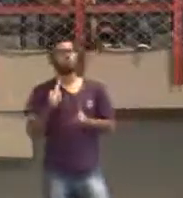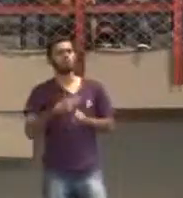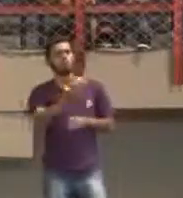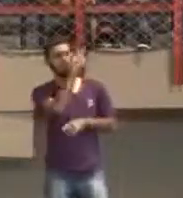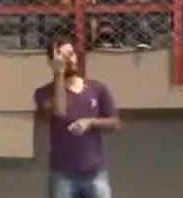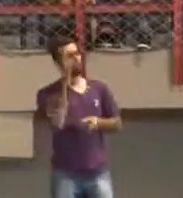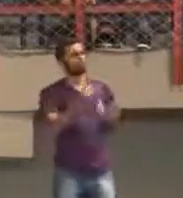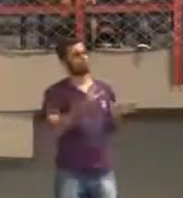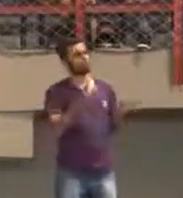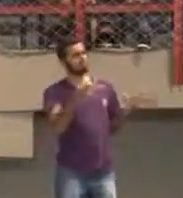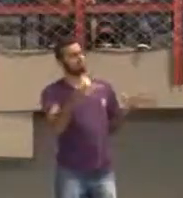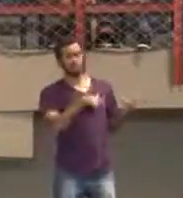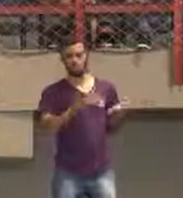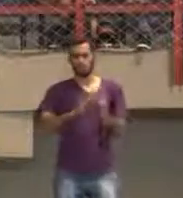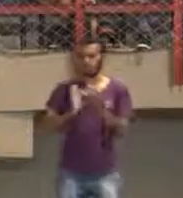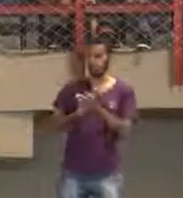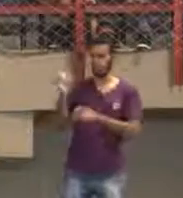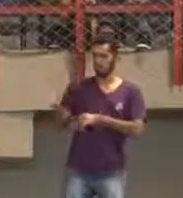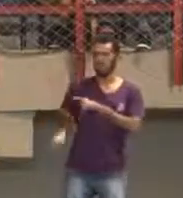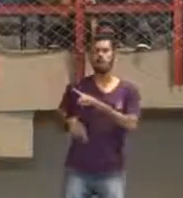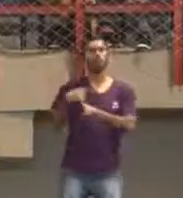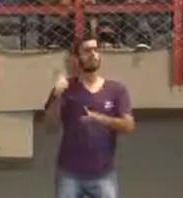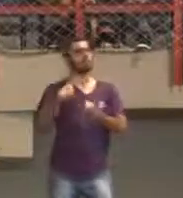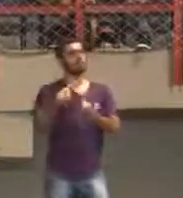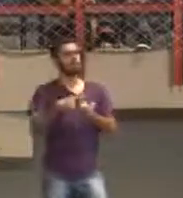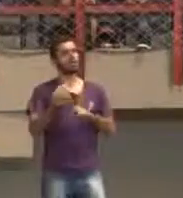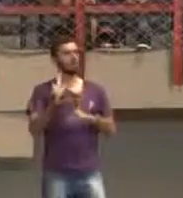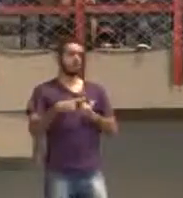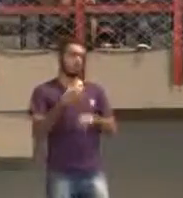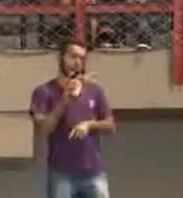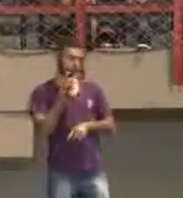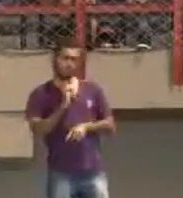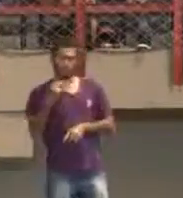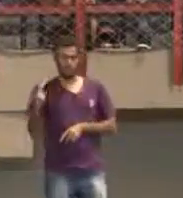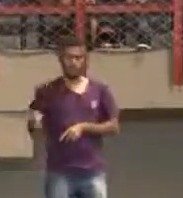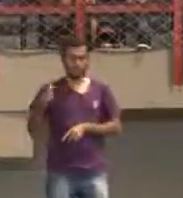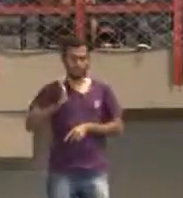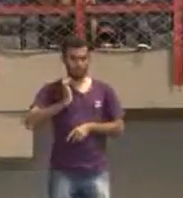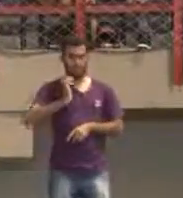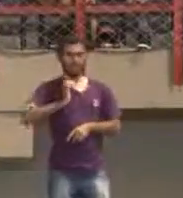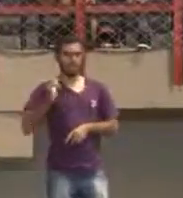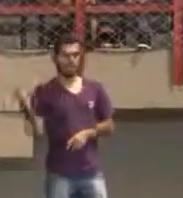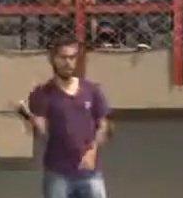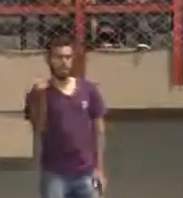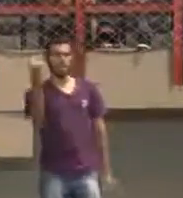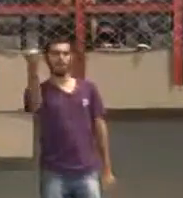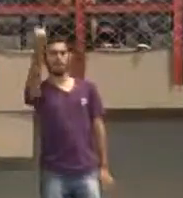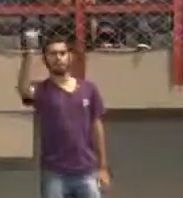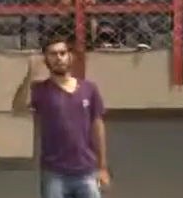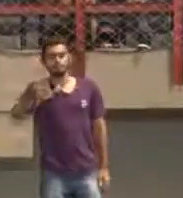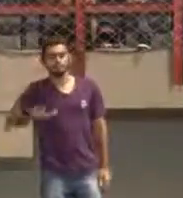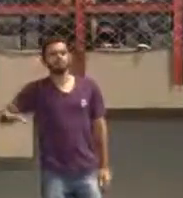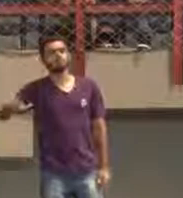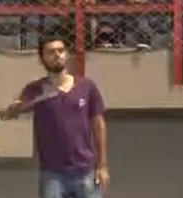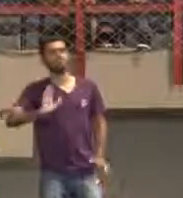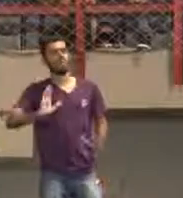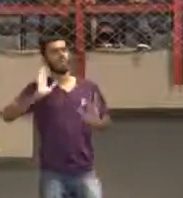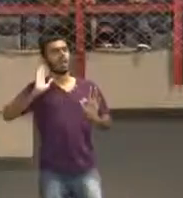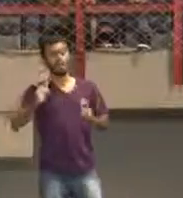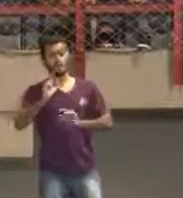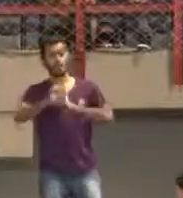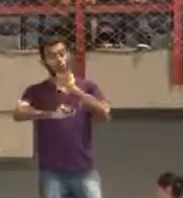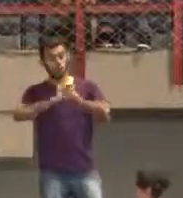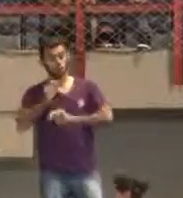quê? Porque o pai dele era rico, porque o pai dele era importantíssimo ali naquela região. E já estava arranjando